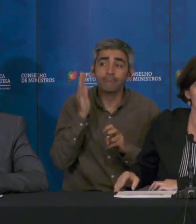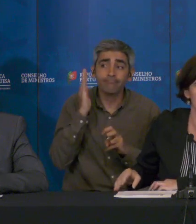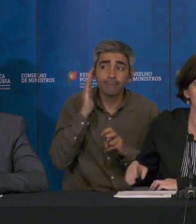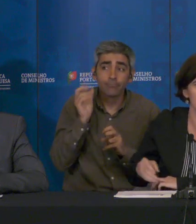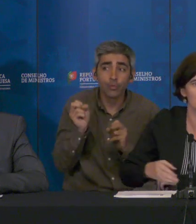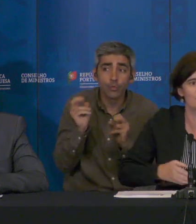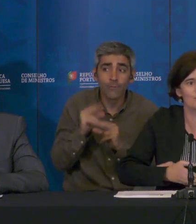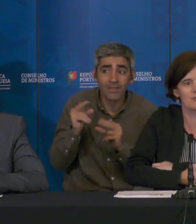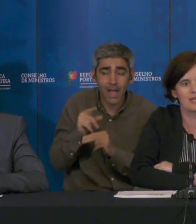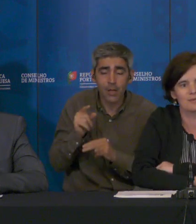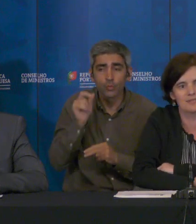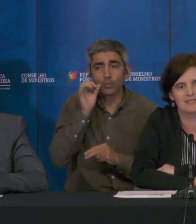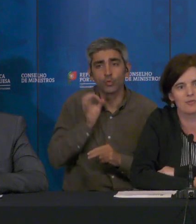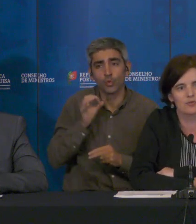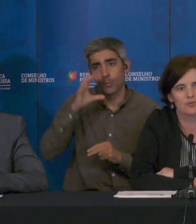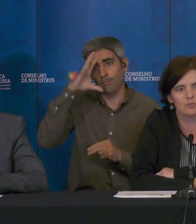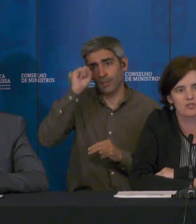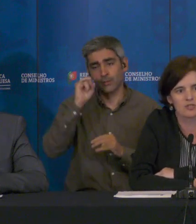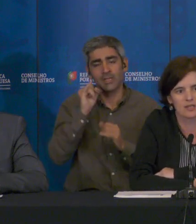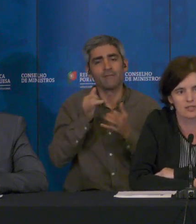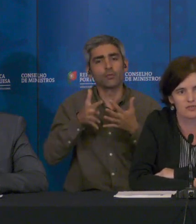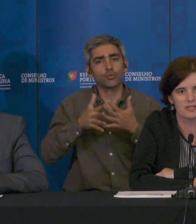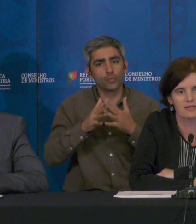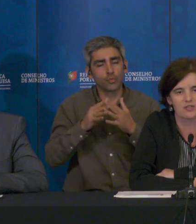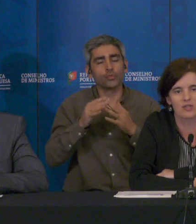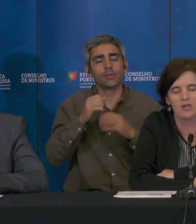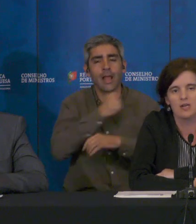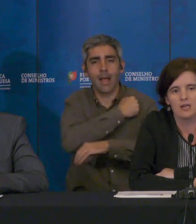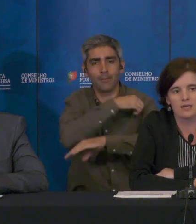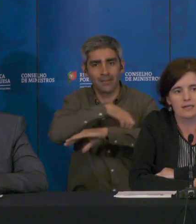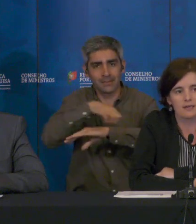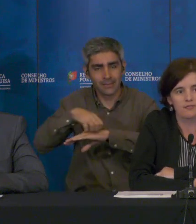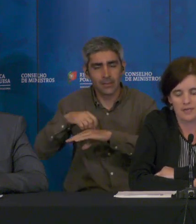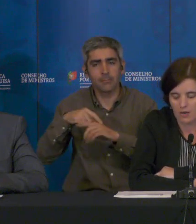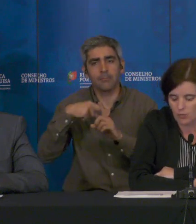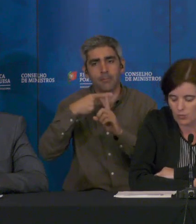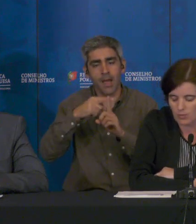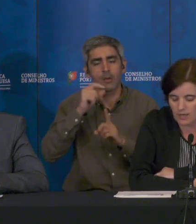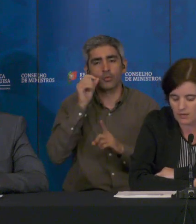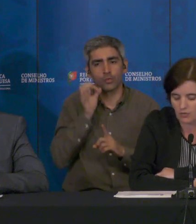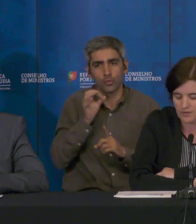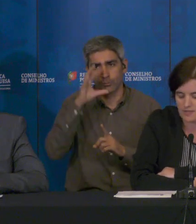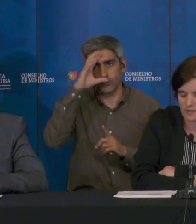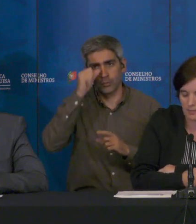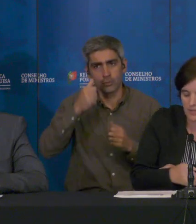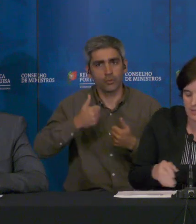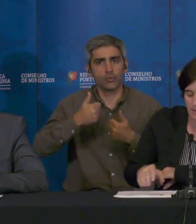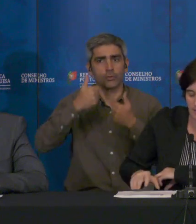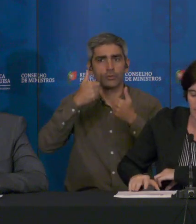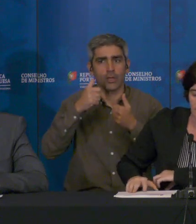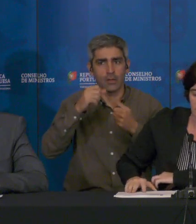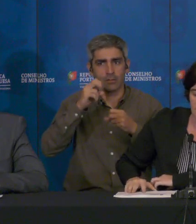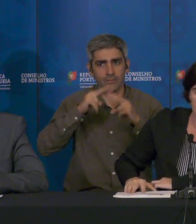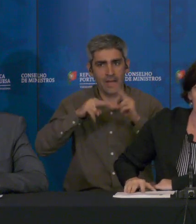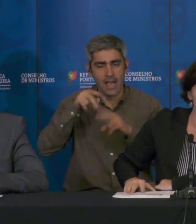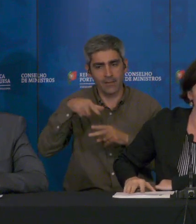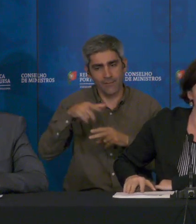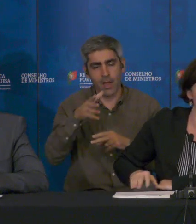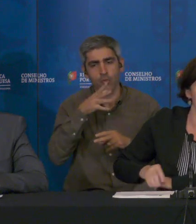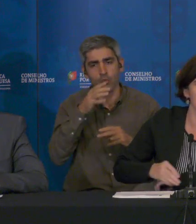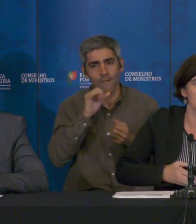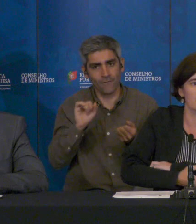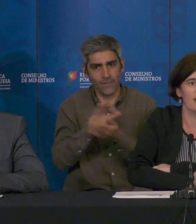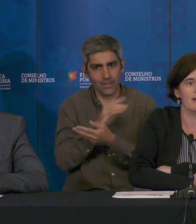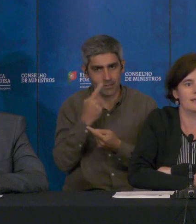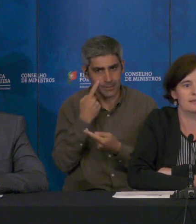Sr. Ministro das Infraestruturas e da Habitação e o Sr. Ministro de Estado e das Finanças farão uma conferência de imprensa, mas aquilo que